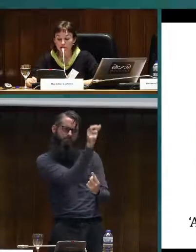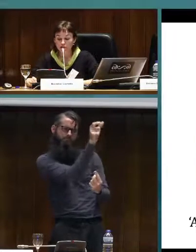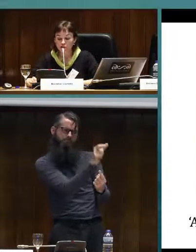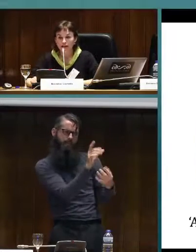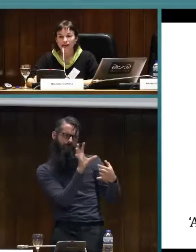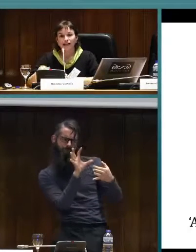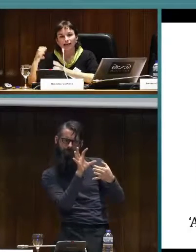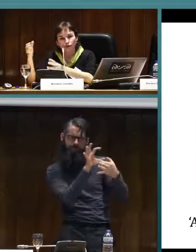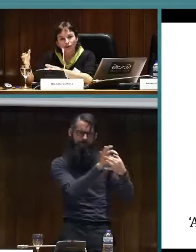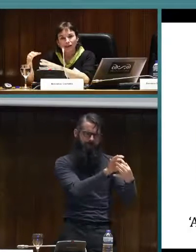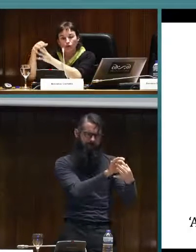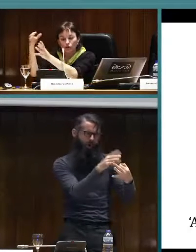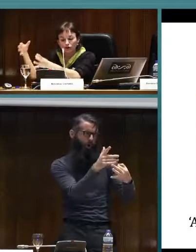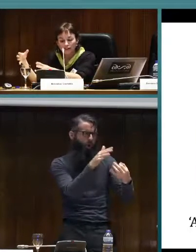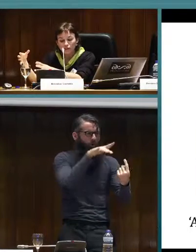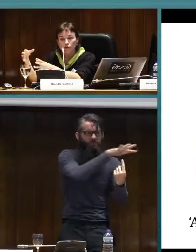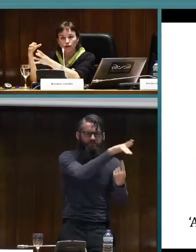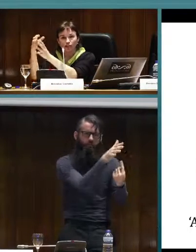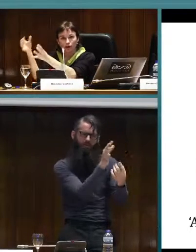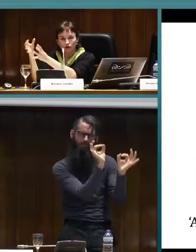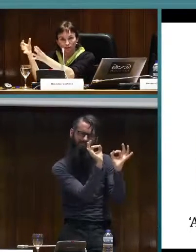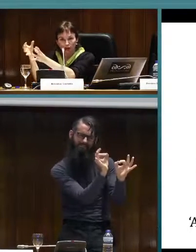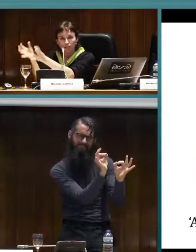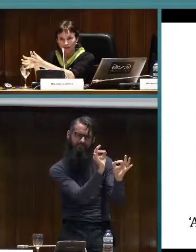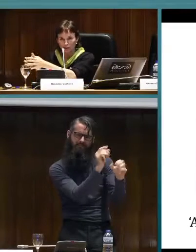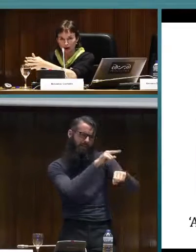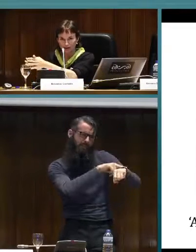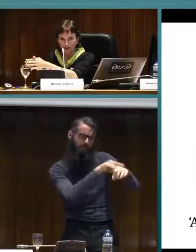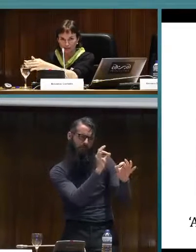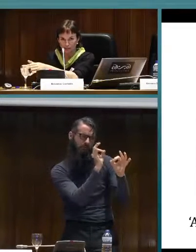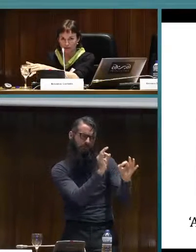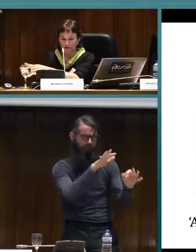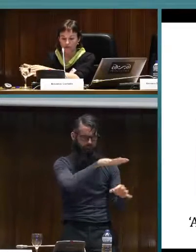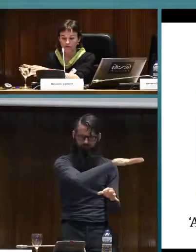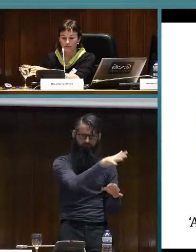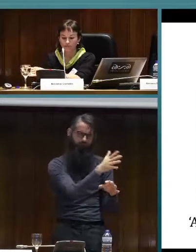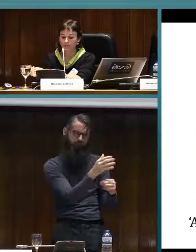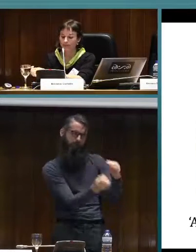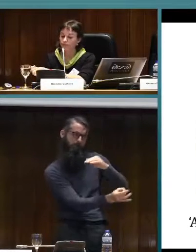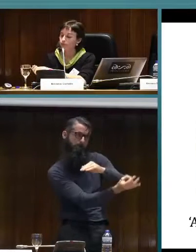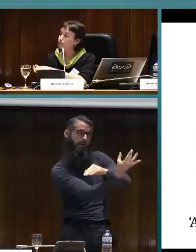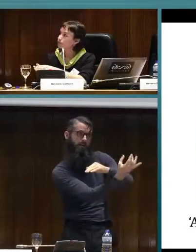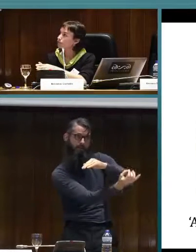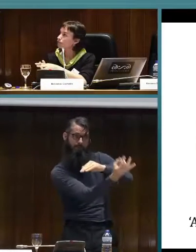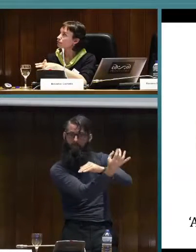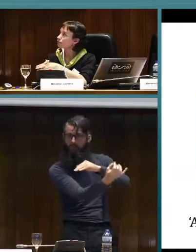que hablamos está asociada a un contexto espaciotemporal particular y específico.